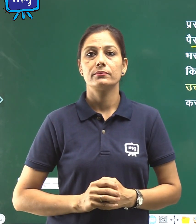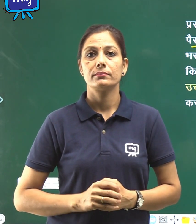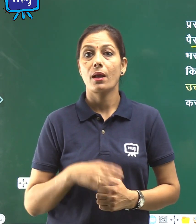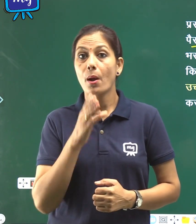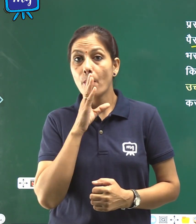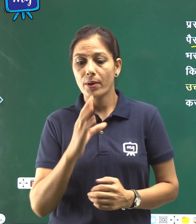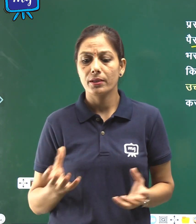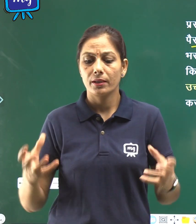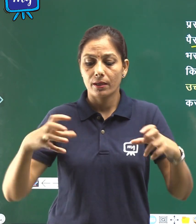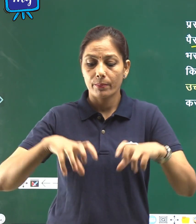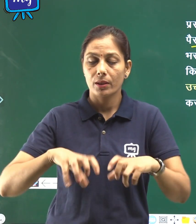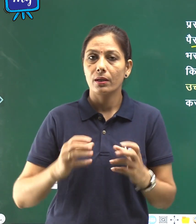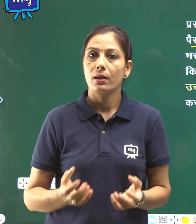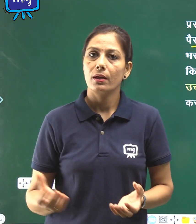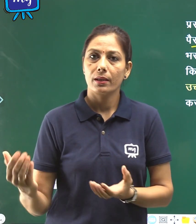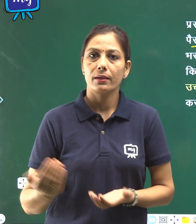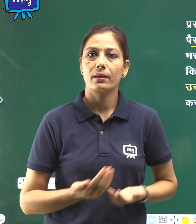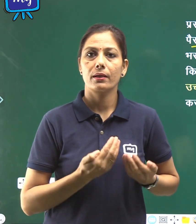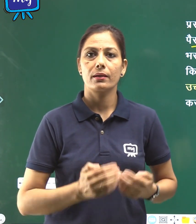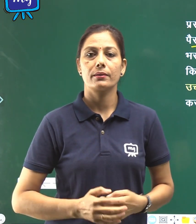पानी भरकर लाया है।